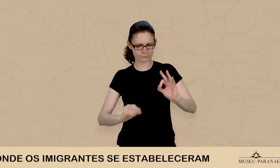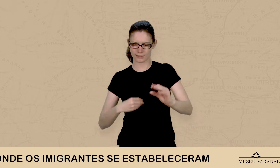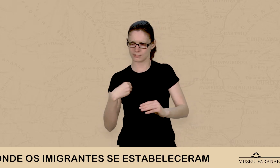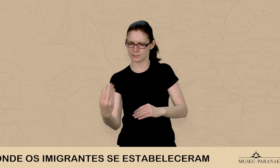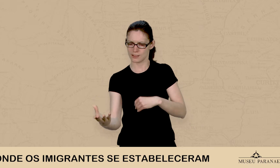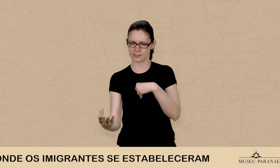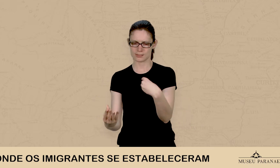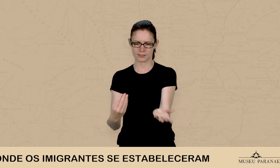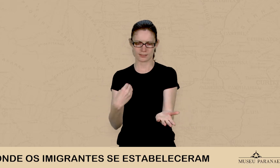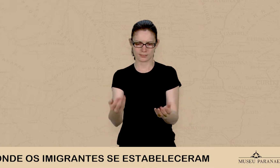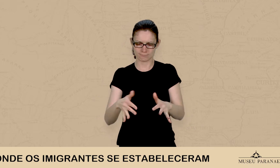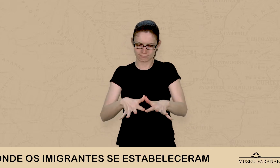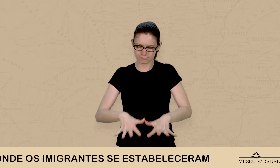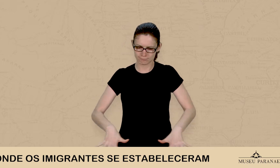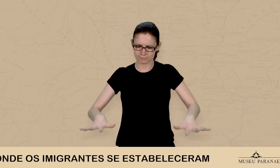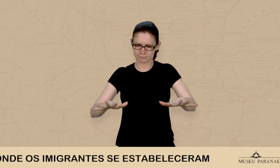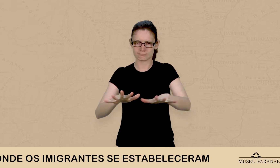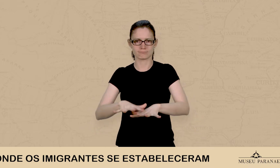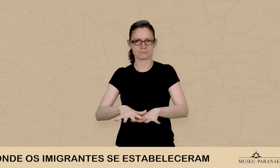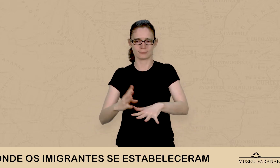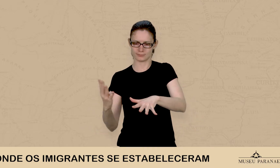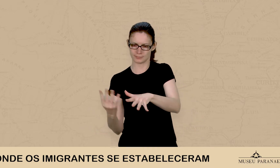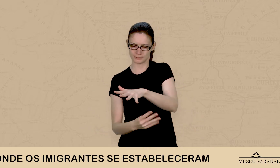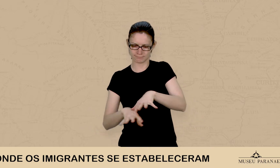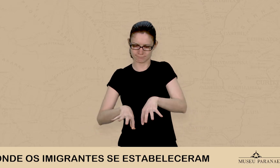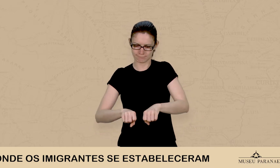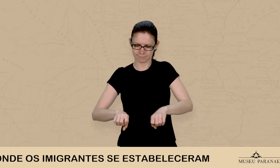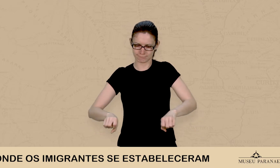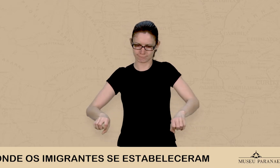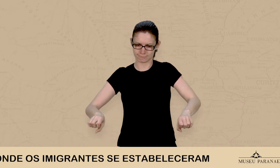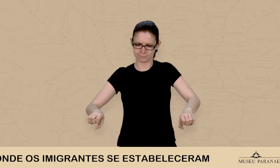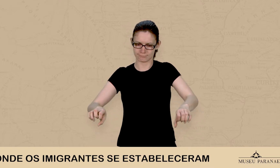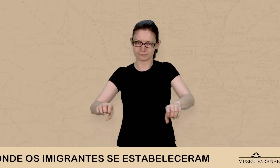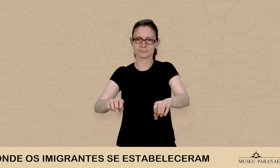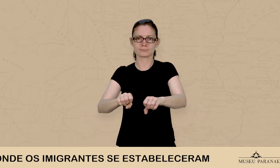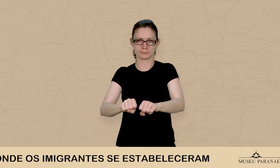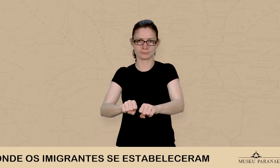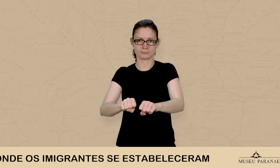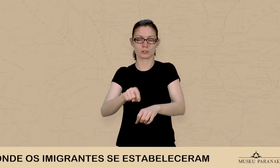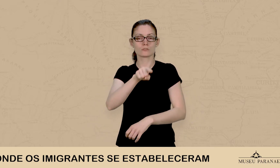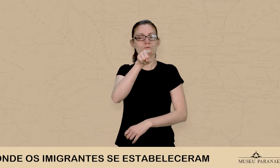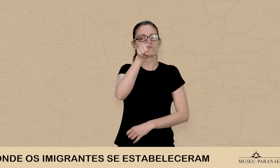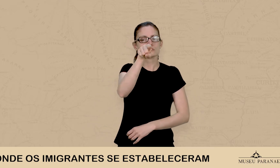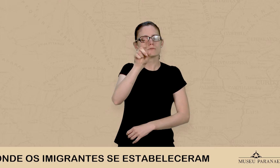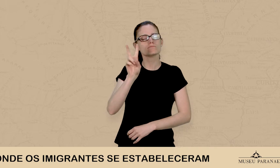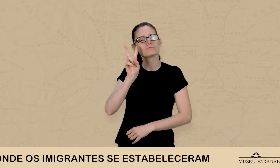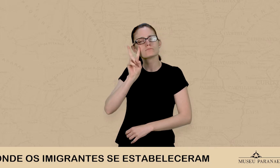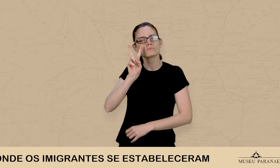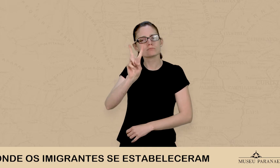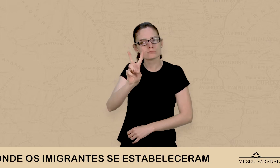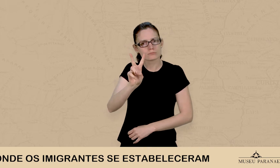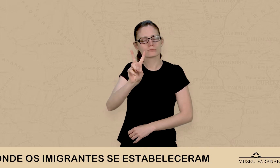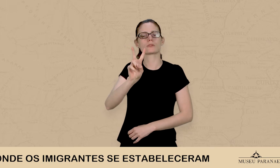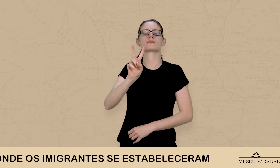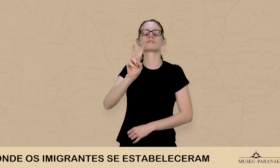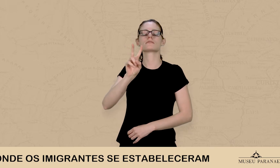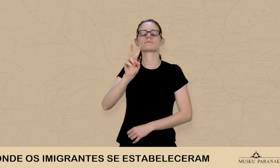XIX privilegiava a formação de colônias, que foram organizadas pelo governo e espalhadas ao longo